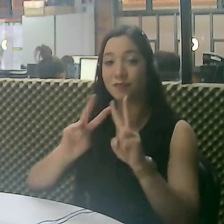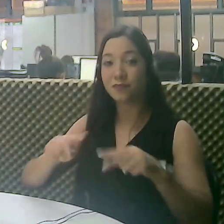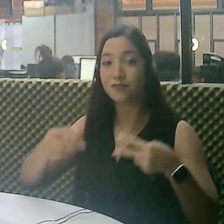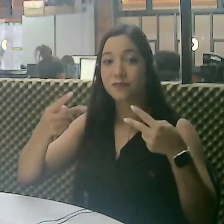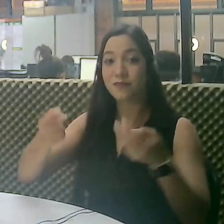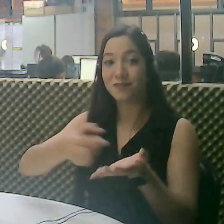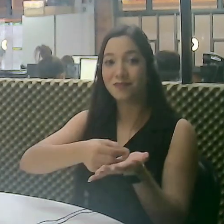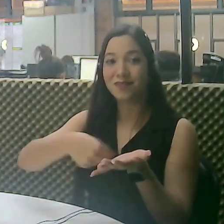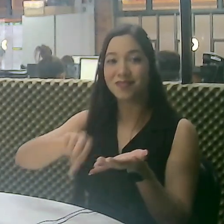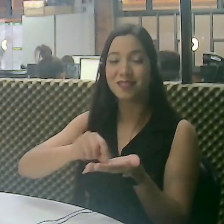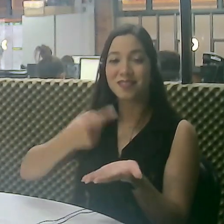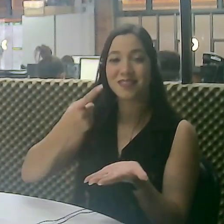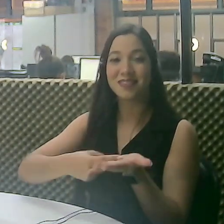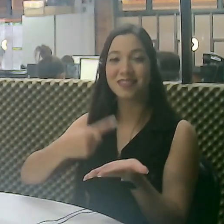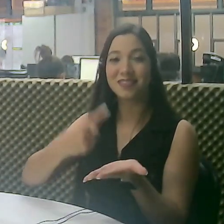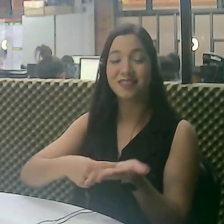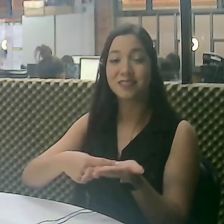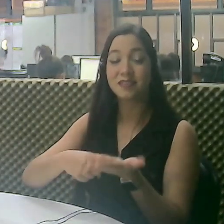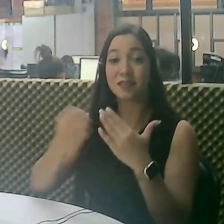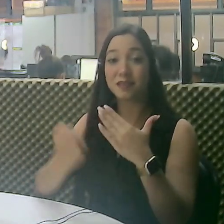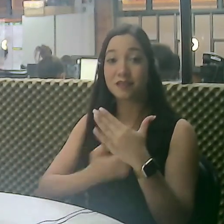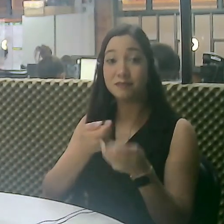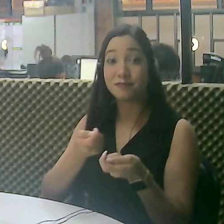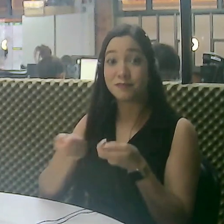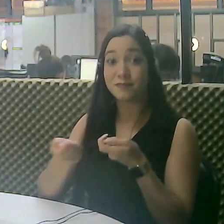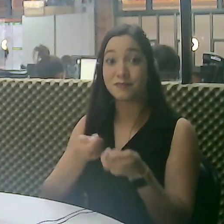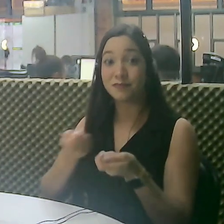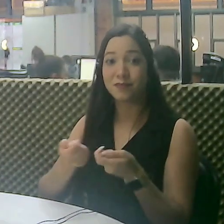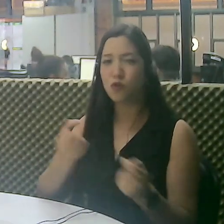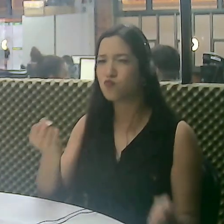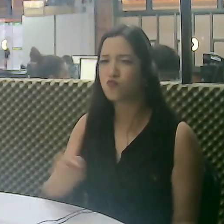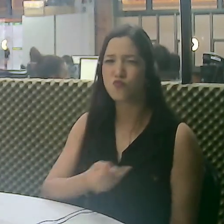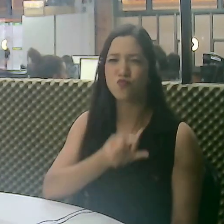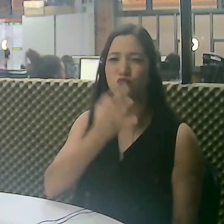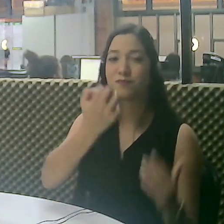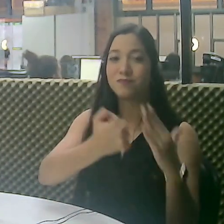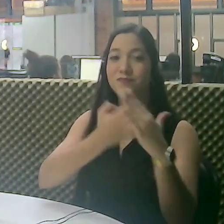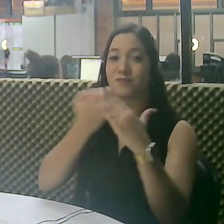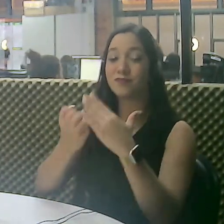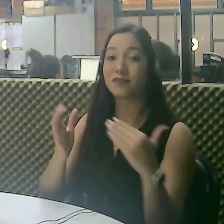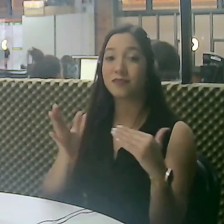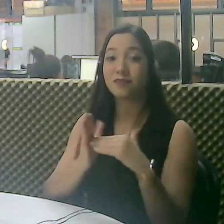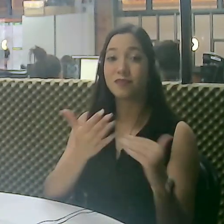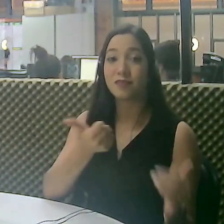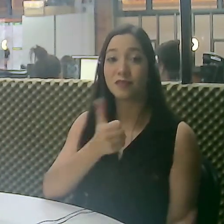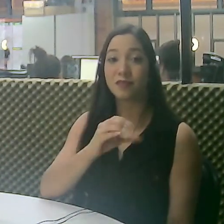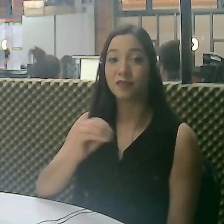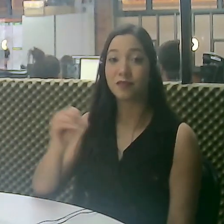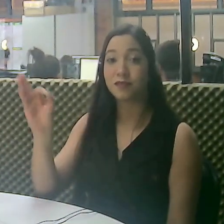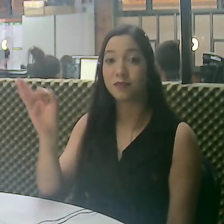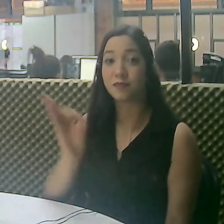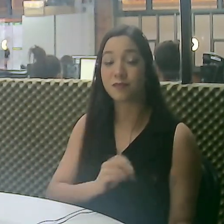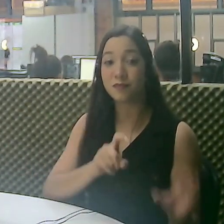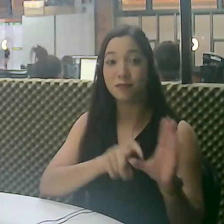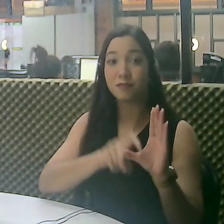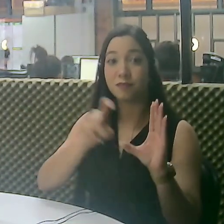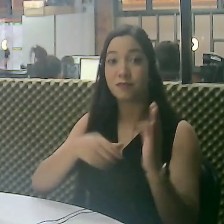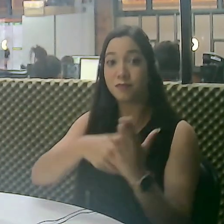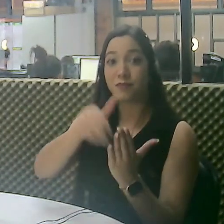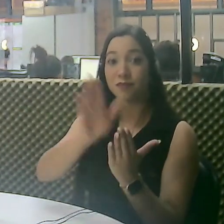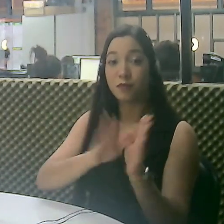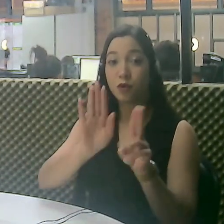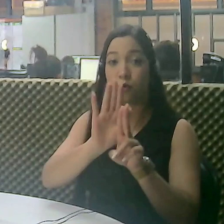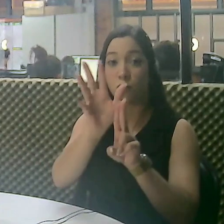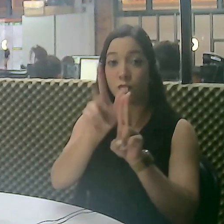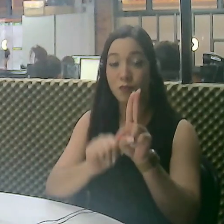o cadastro e agendar com quem você quer negociar. São muitas empresas com até 100% de desconto em juros e multas para você limpar